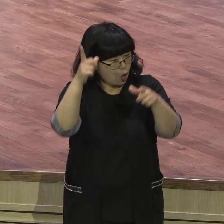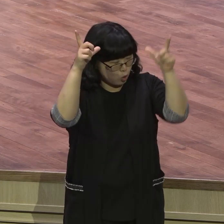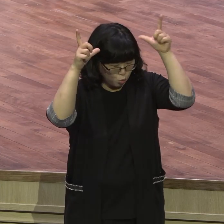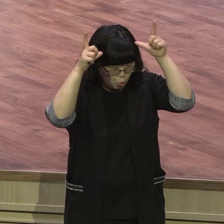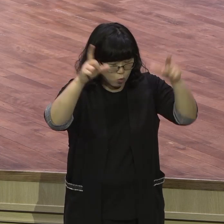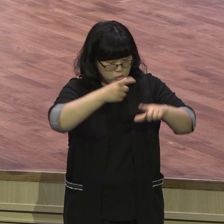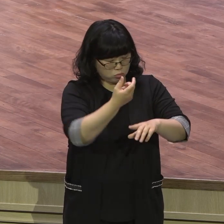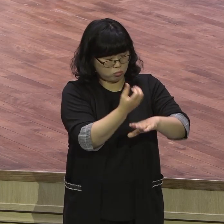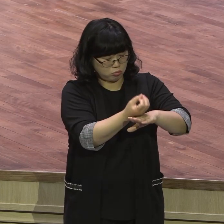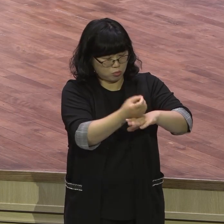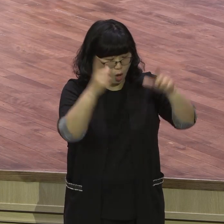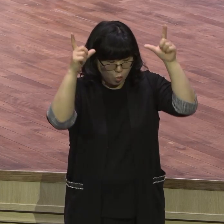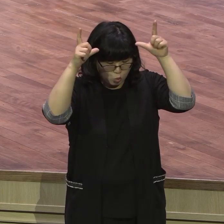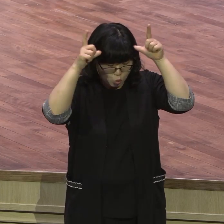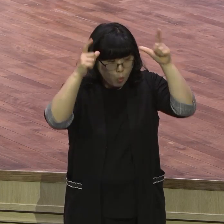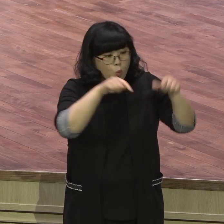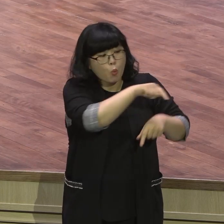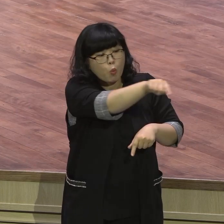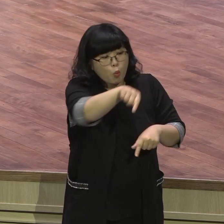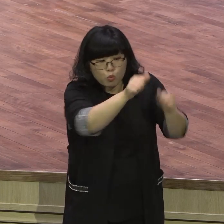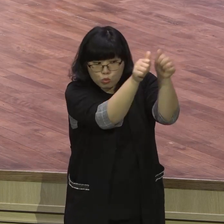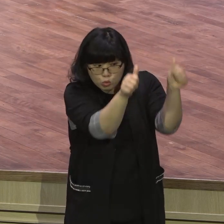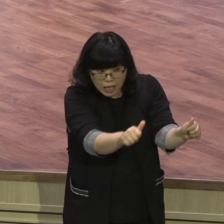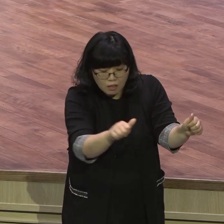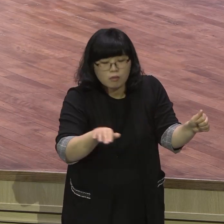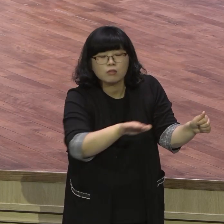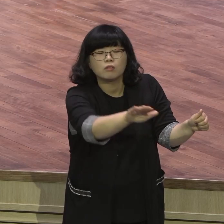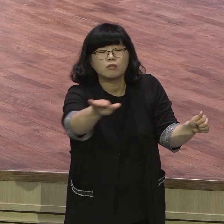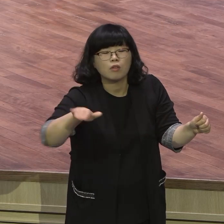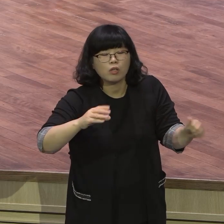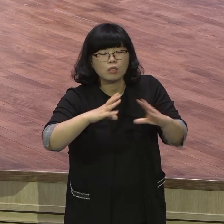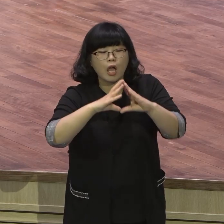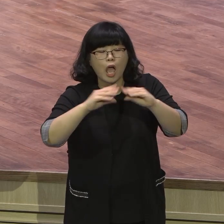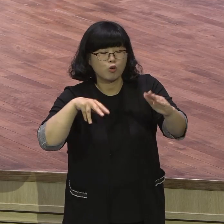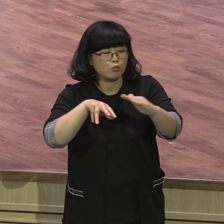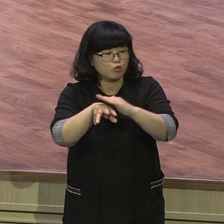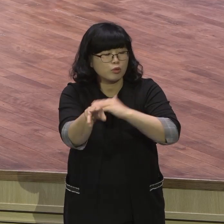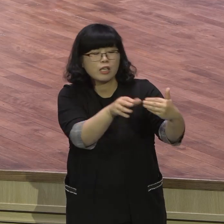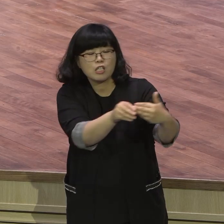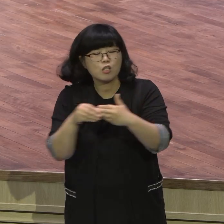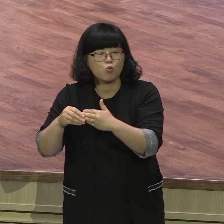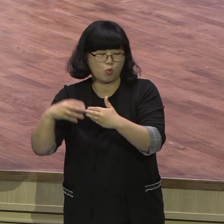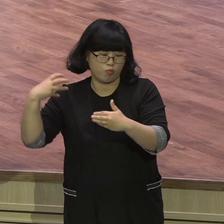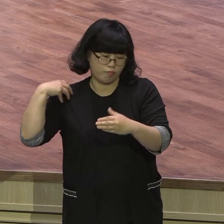여로부함 오늘 본문 내용과 똑같이 말하고 있습니다.